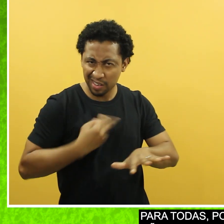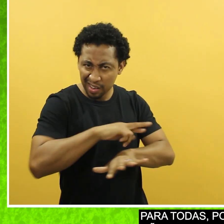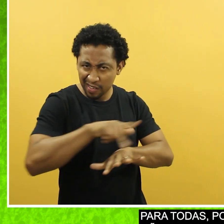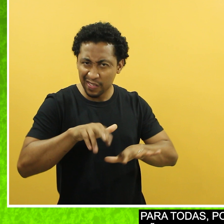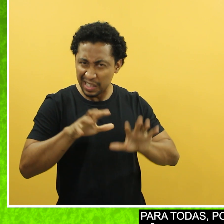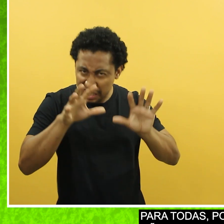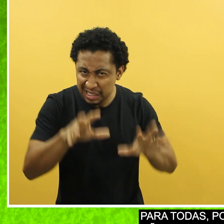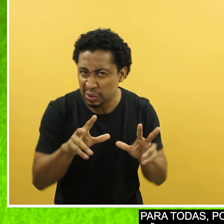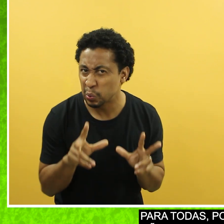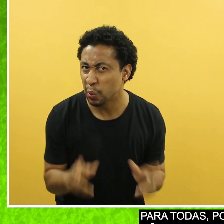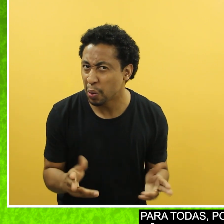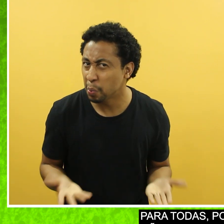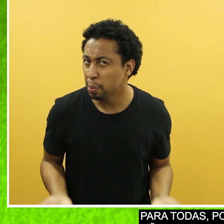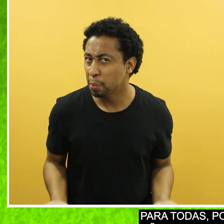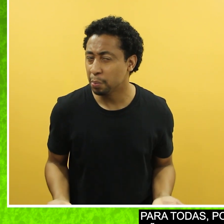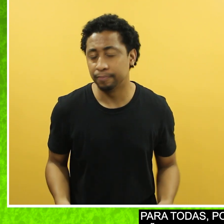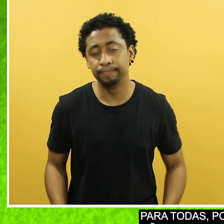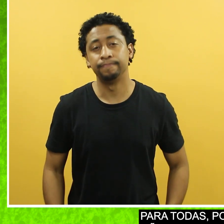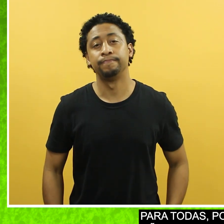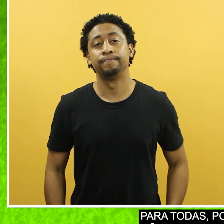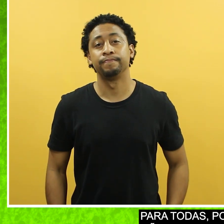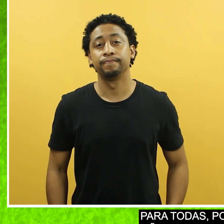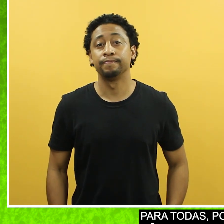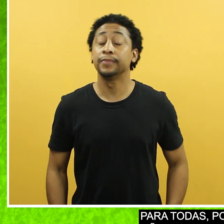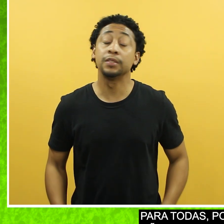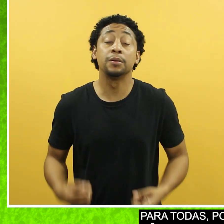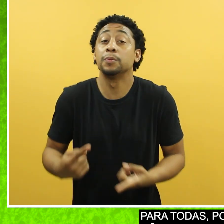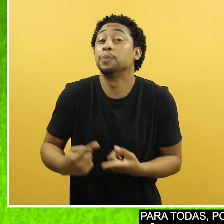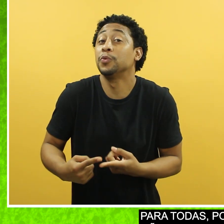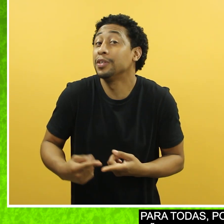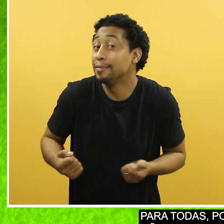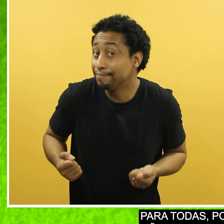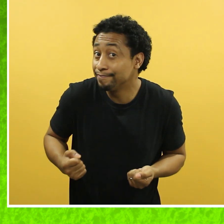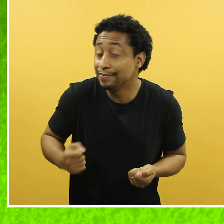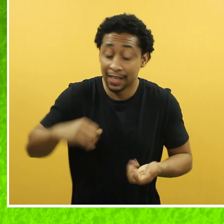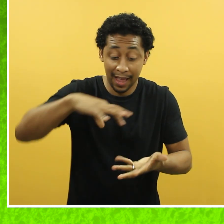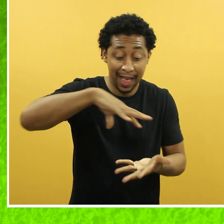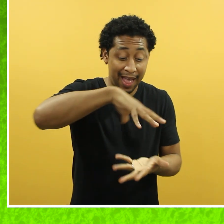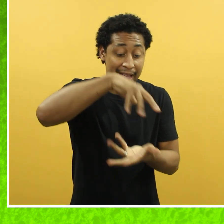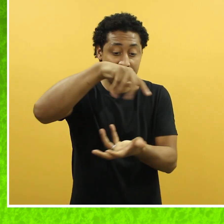para todas, porque a Terra não as poderia comportar.